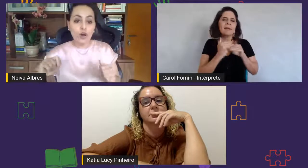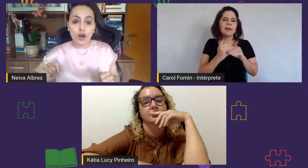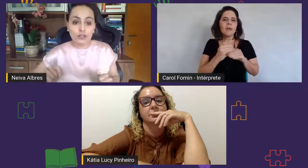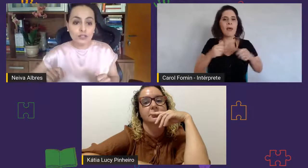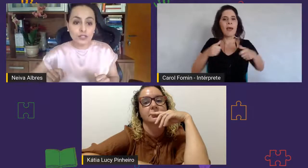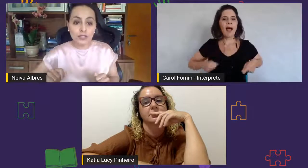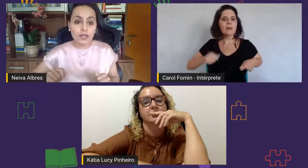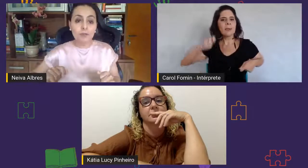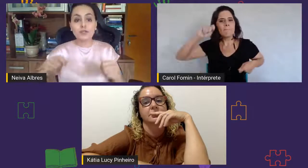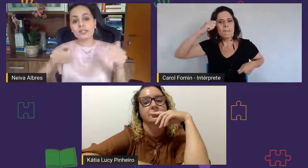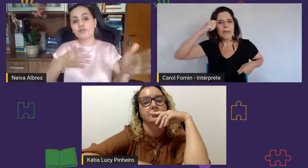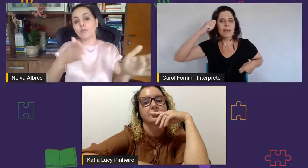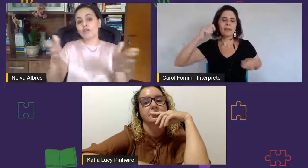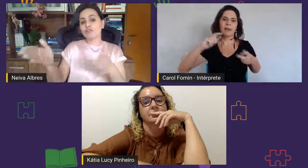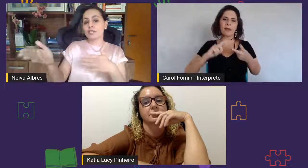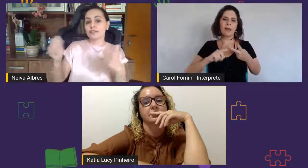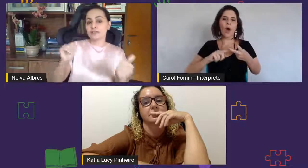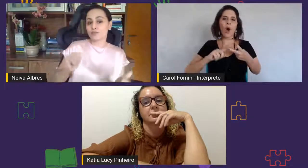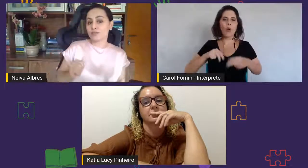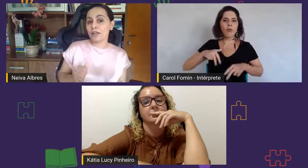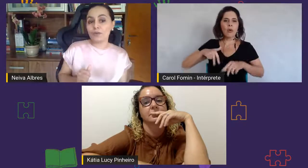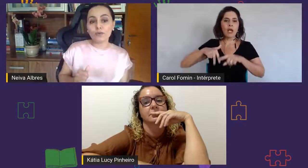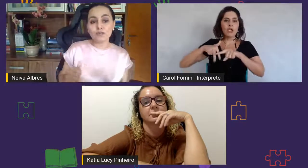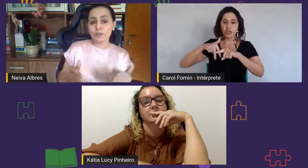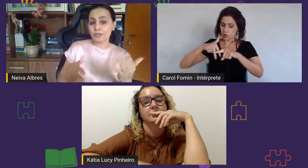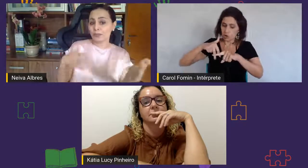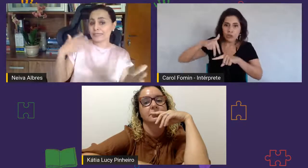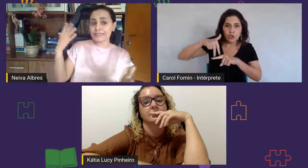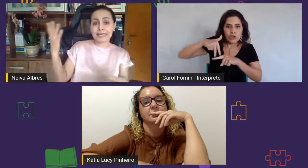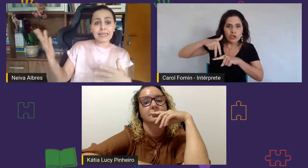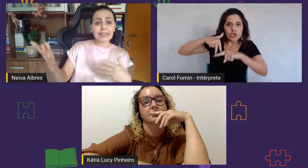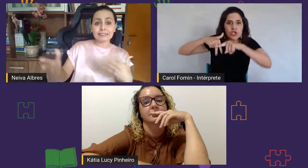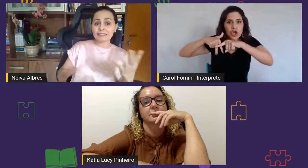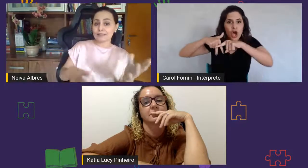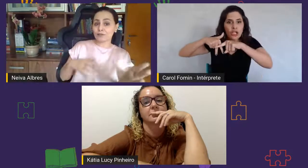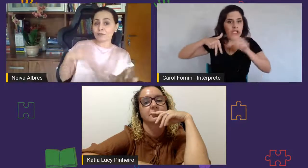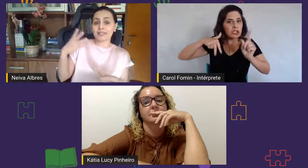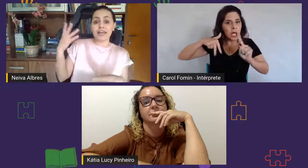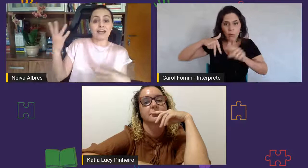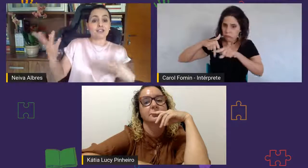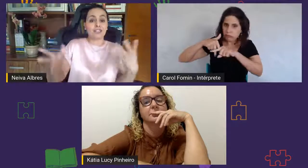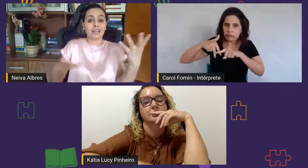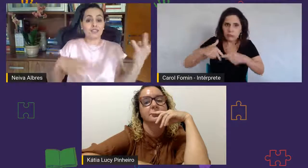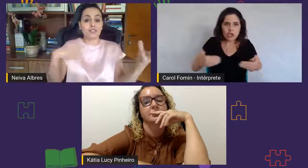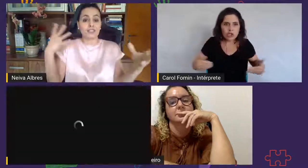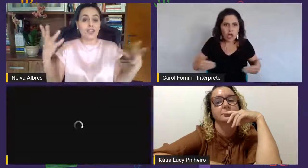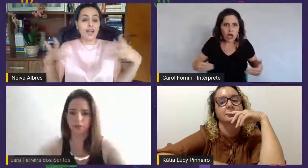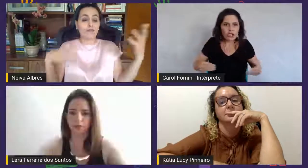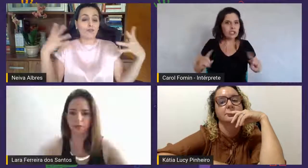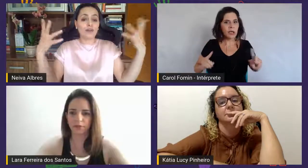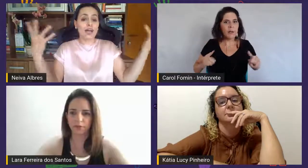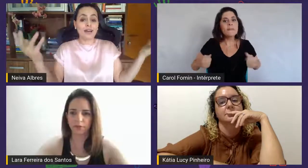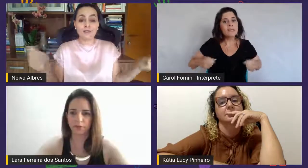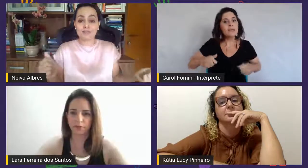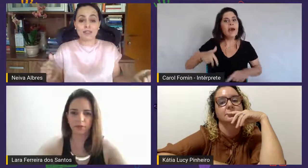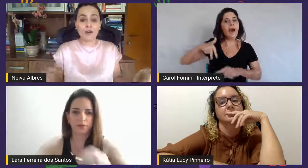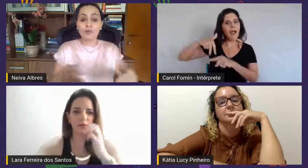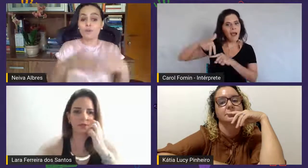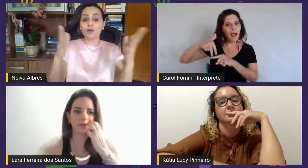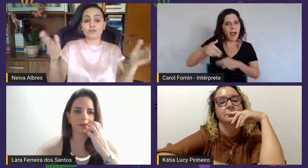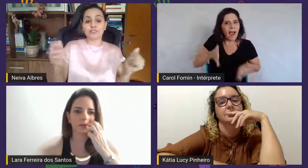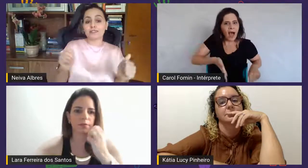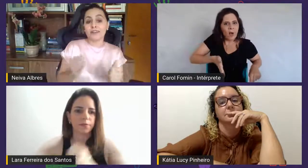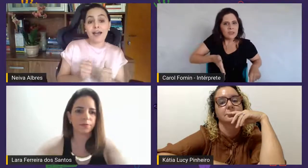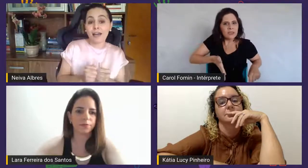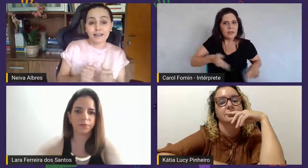usar short, porque isso pode tirar a atenção dos alunos, são adolescentes, estão numa idade, né, de aflorados, tal,